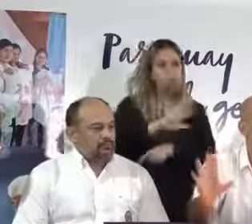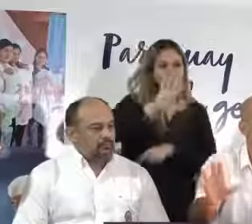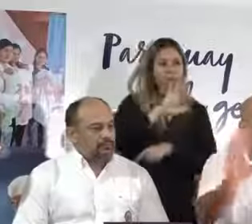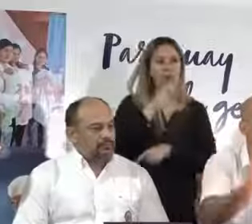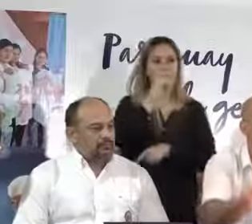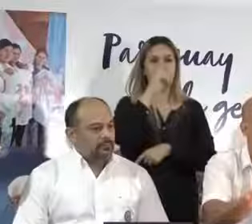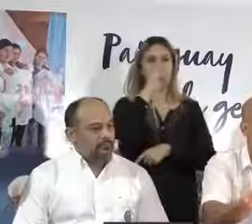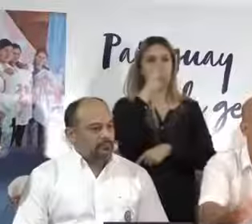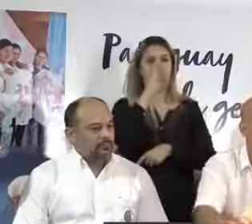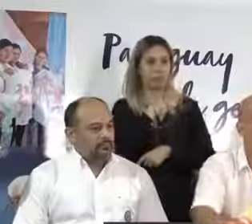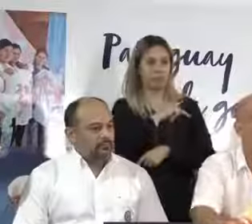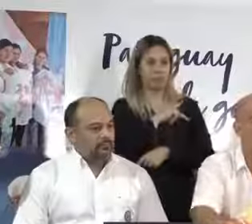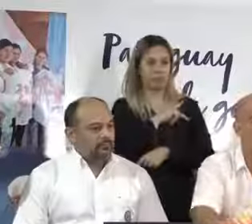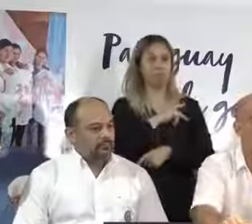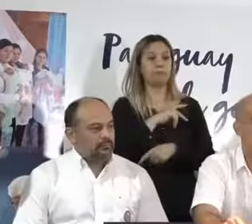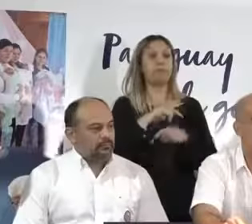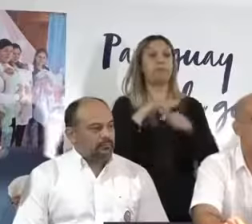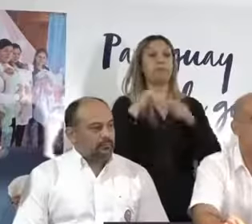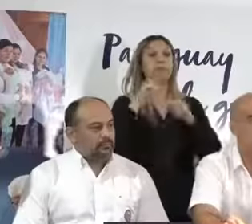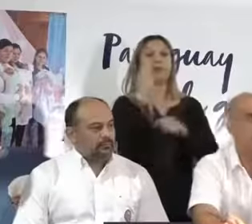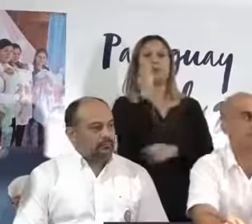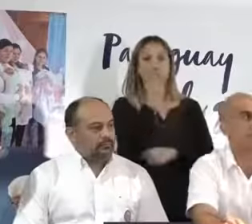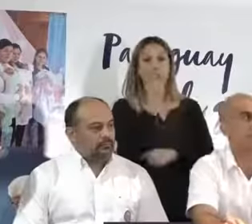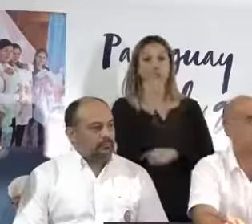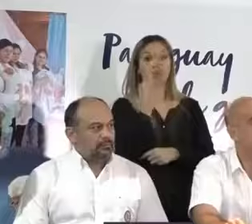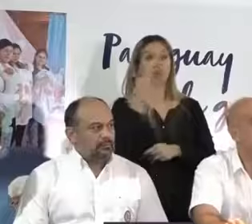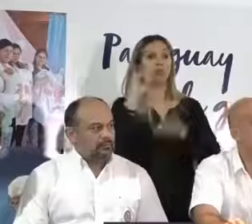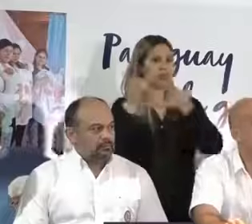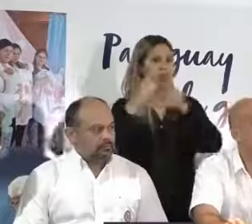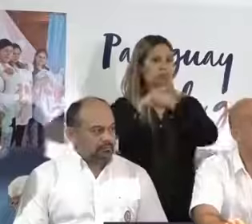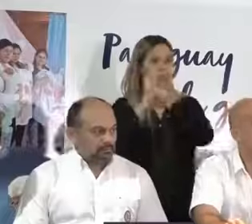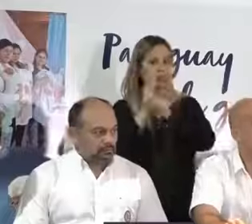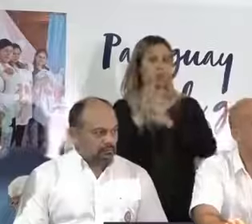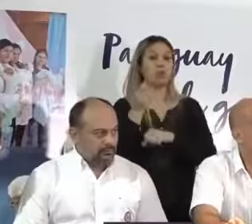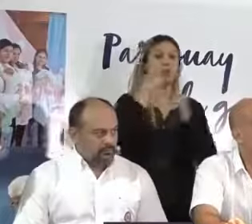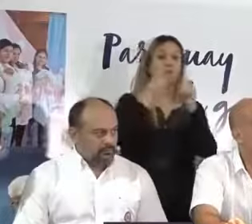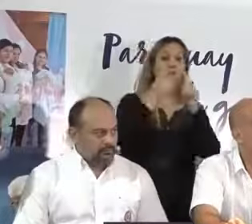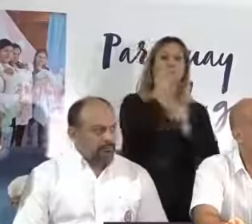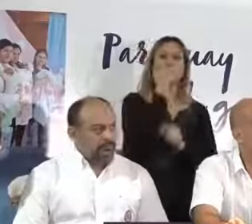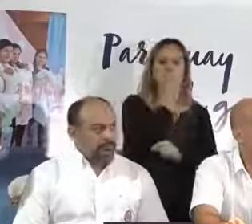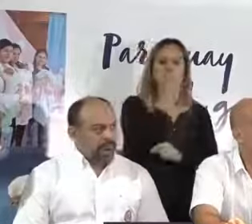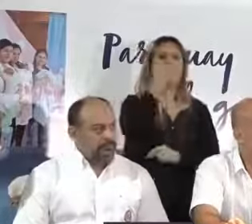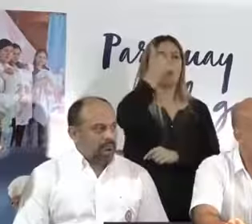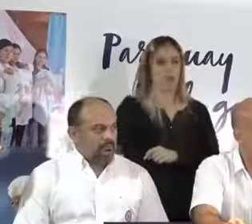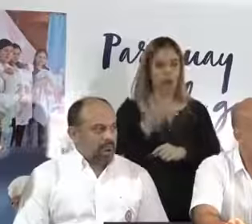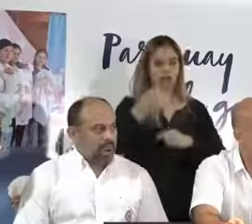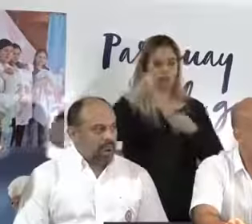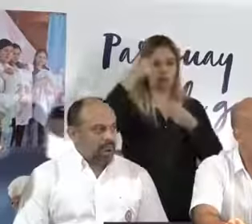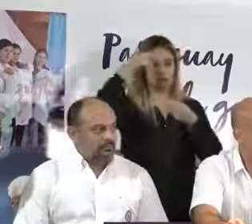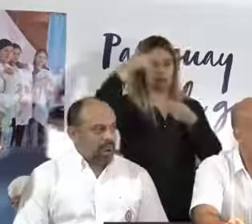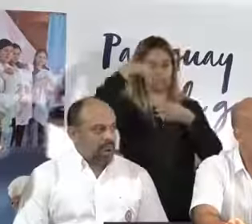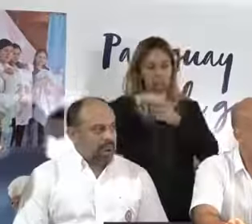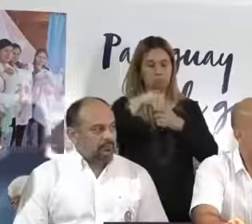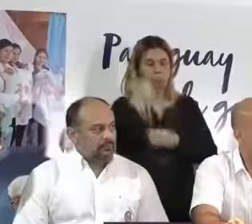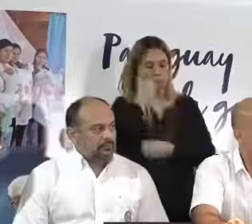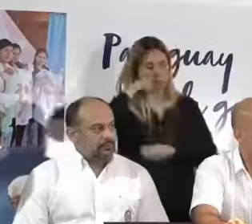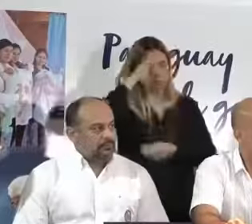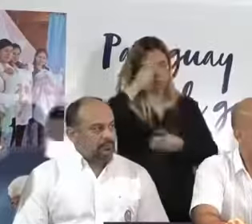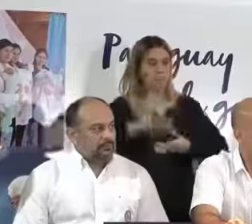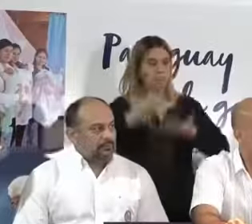circulación de virus y síntomas, solo una más. Mencionó de esta persona que confirmó el caso de coronavirus,